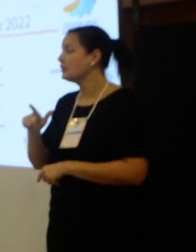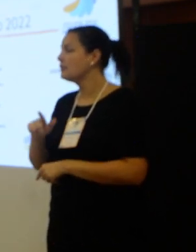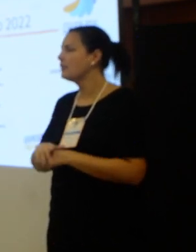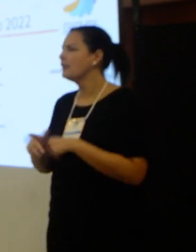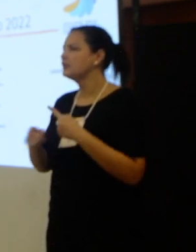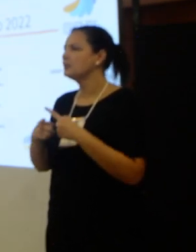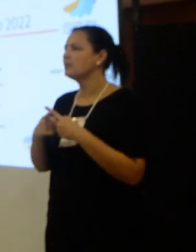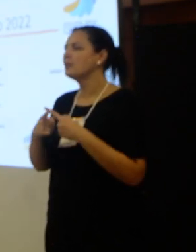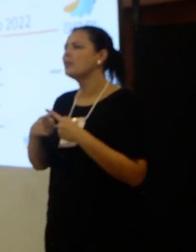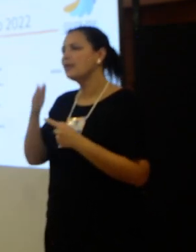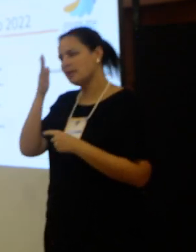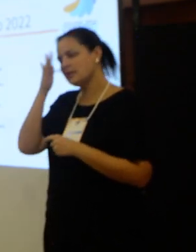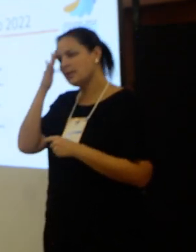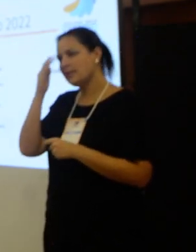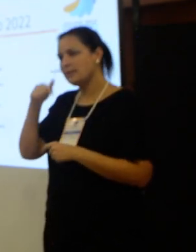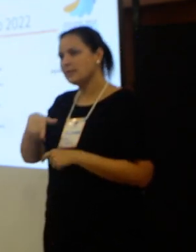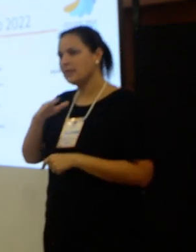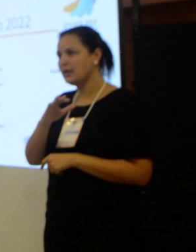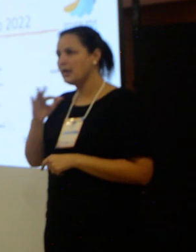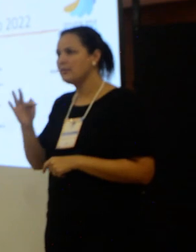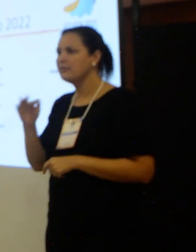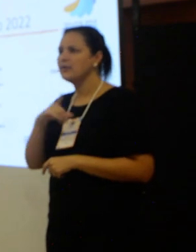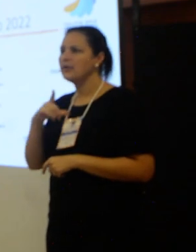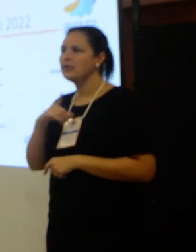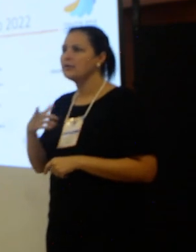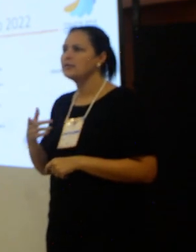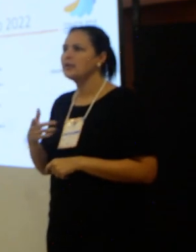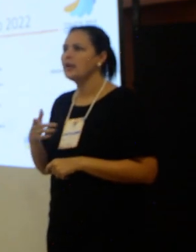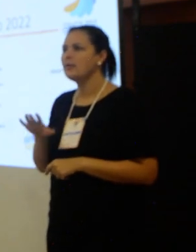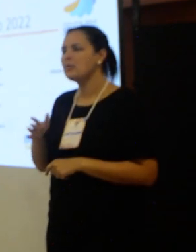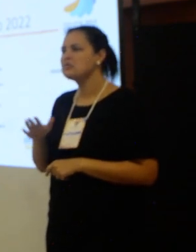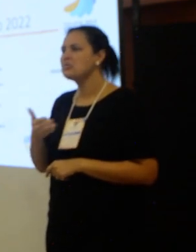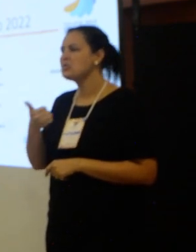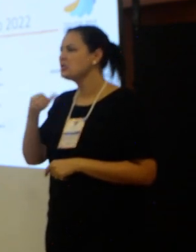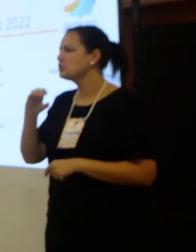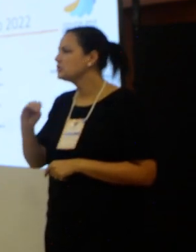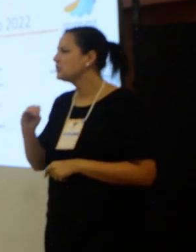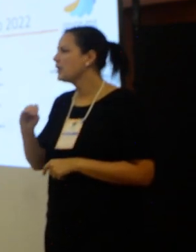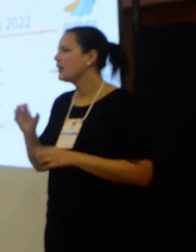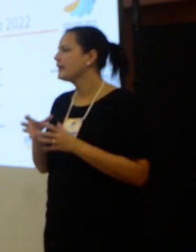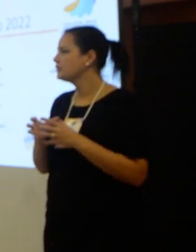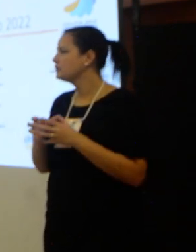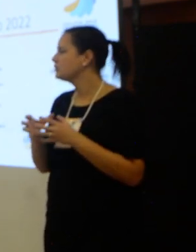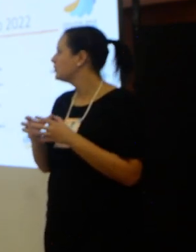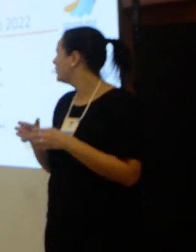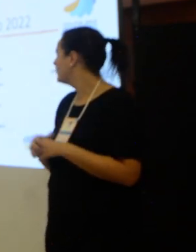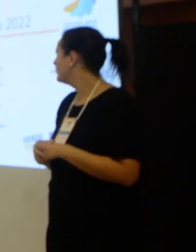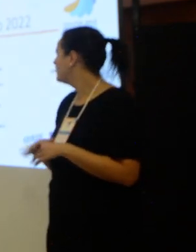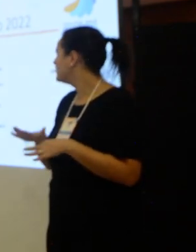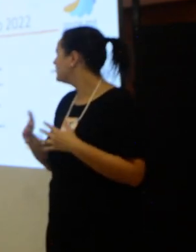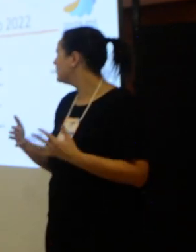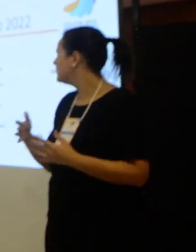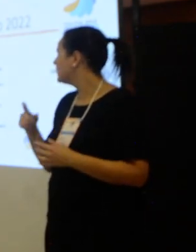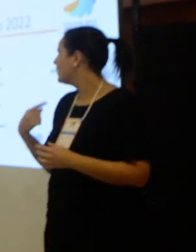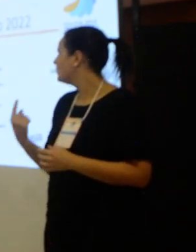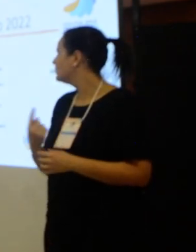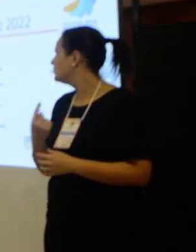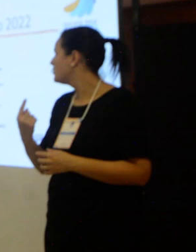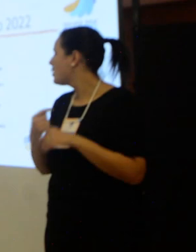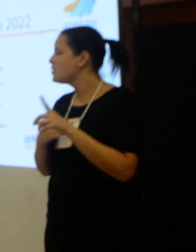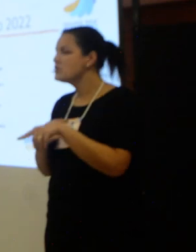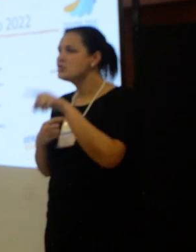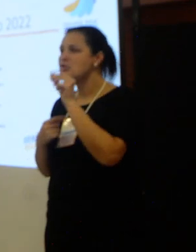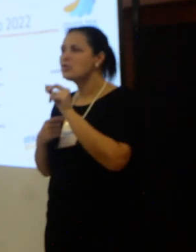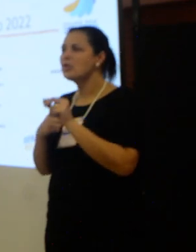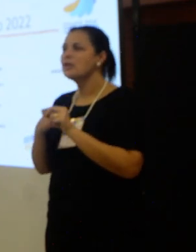Tem pelo menos 10, mas aí não dá para a gente abraçar o mundo, né? E foi então definido e contratado